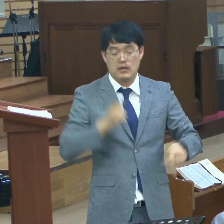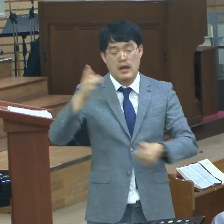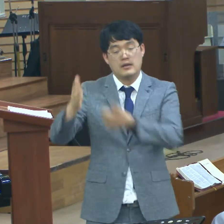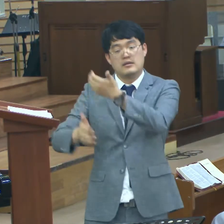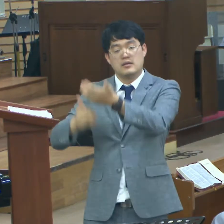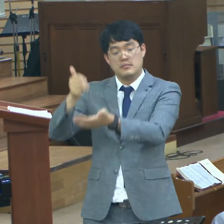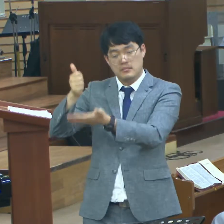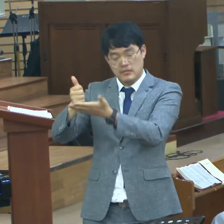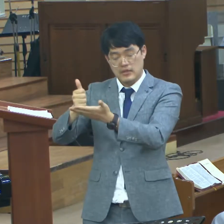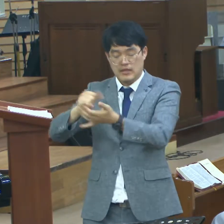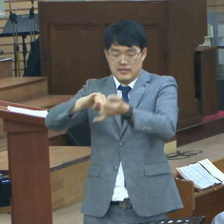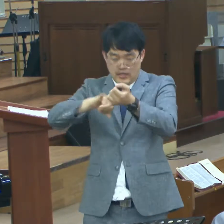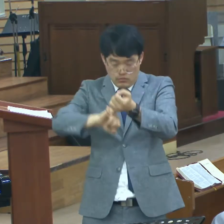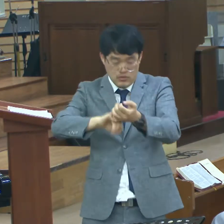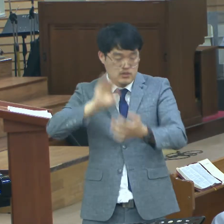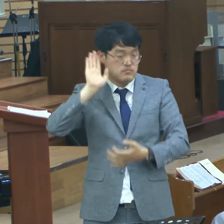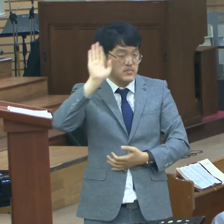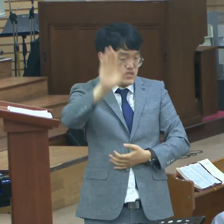놀라운 축복이라는 거죠.